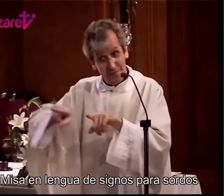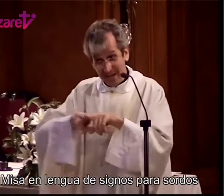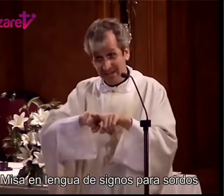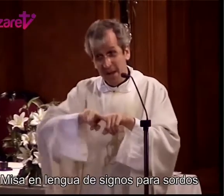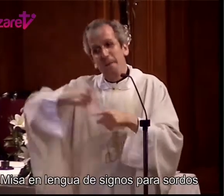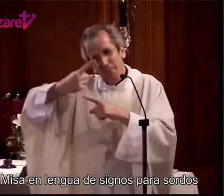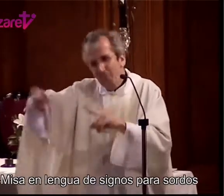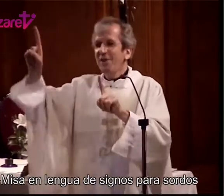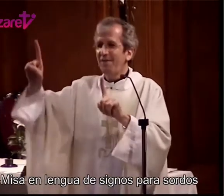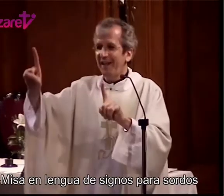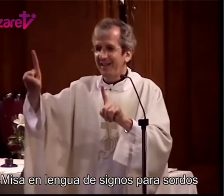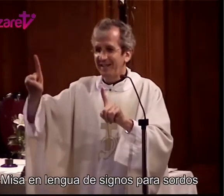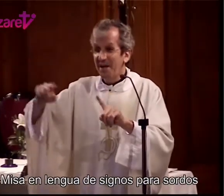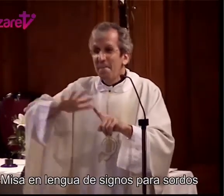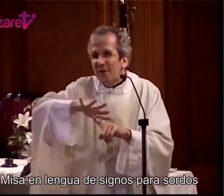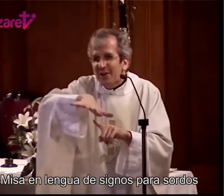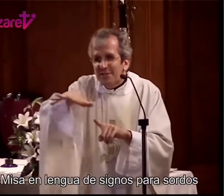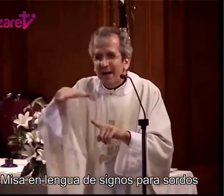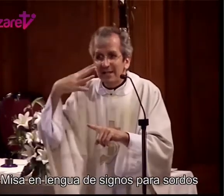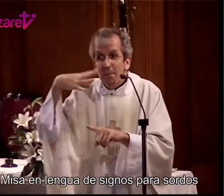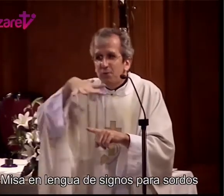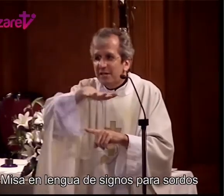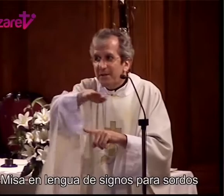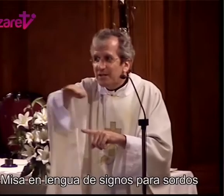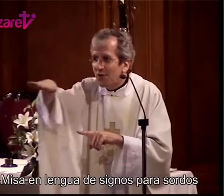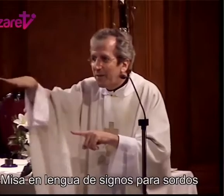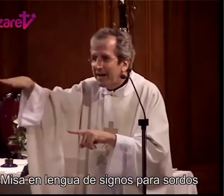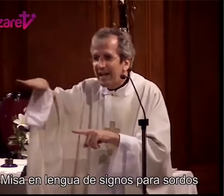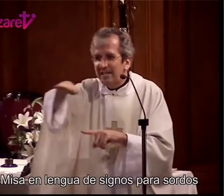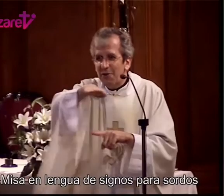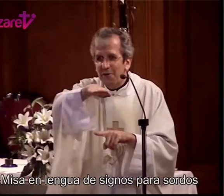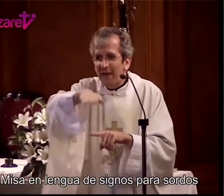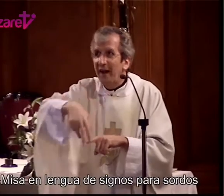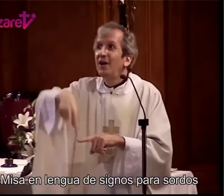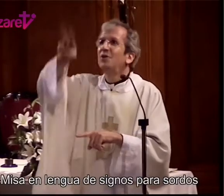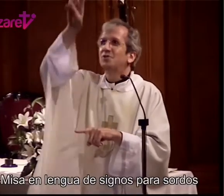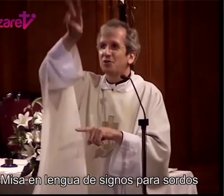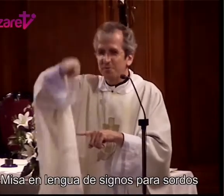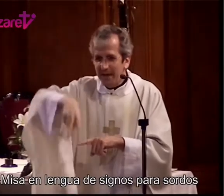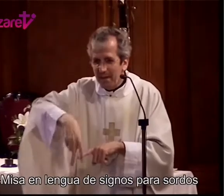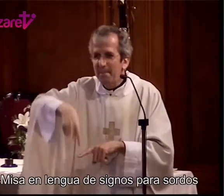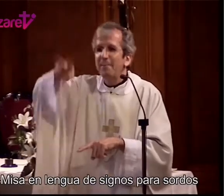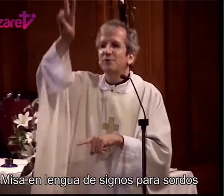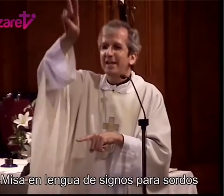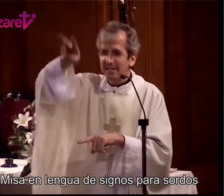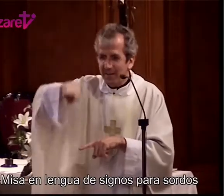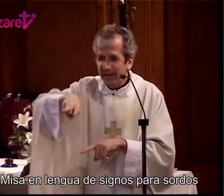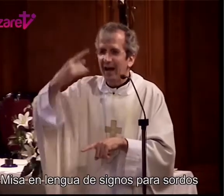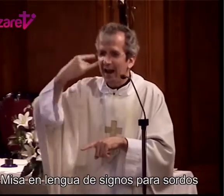demás, pero muy diferentes, porque los demás muchas veces solo ven esa horizontal, nosotros vemos esa vertical a